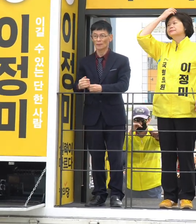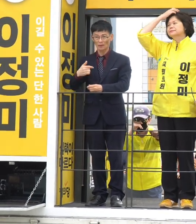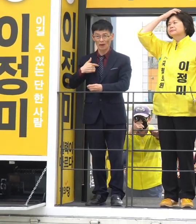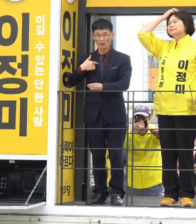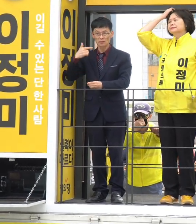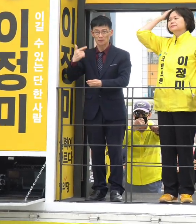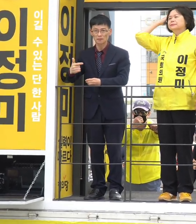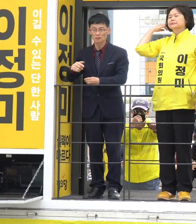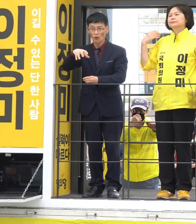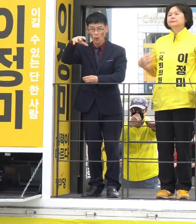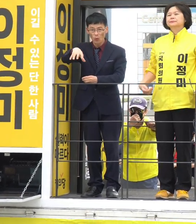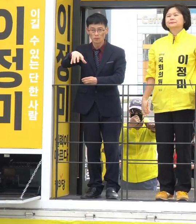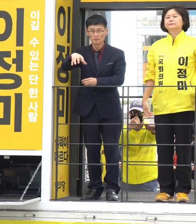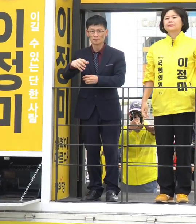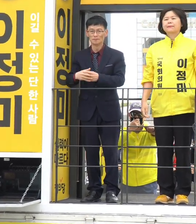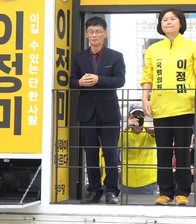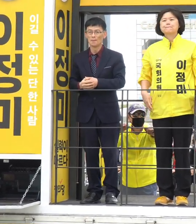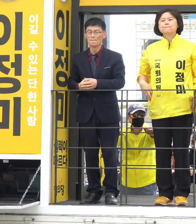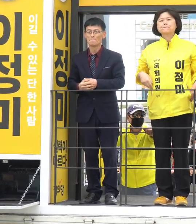저는 이곳에